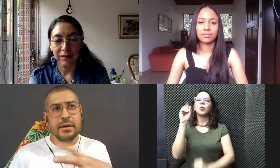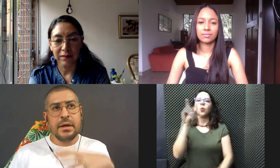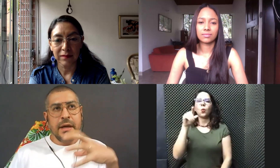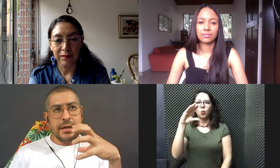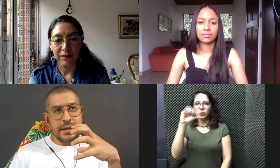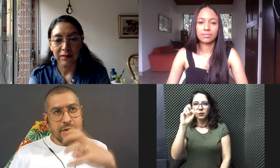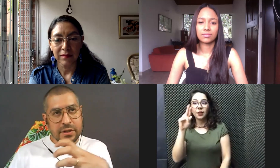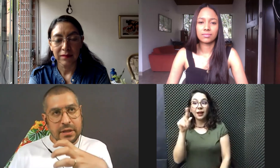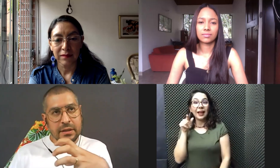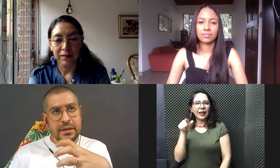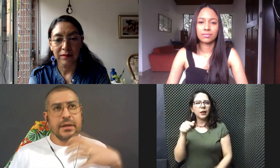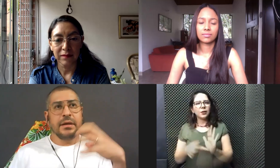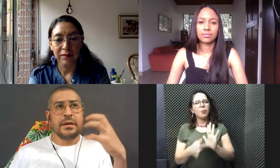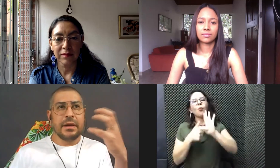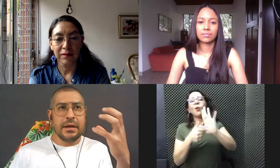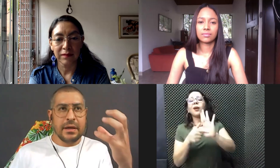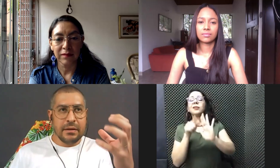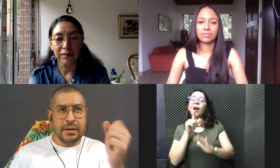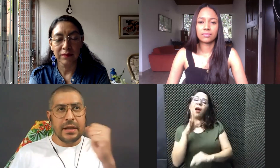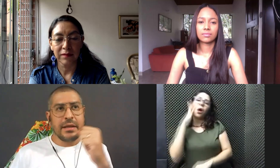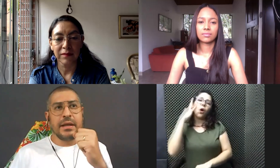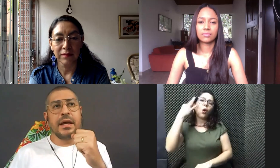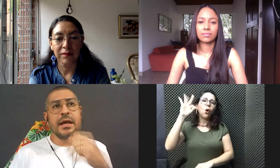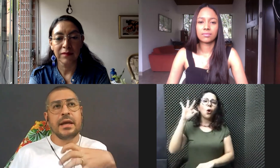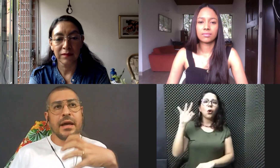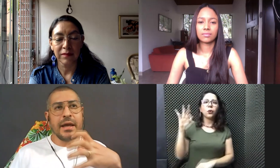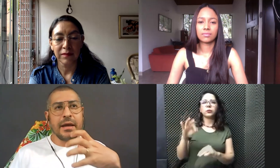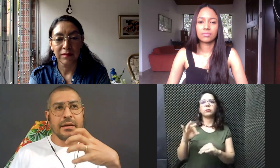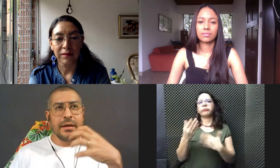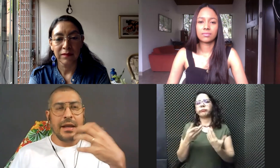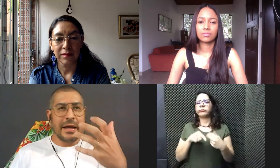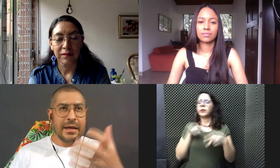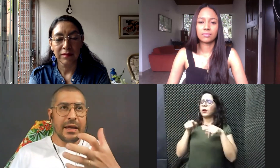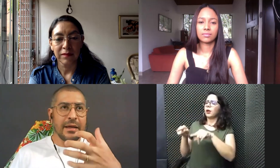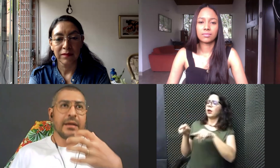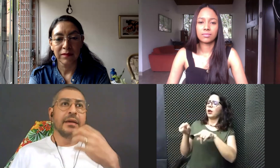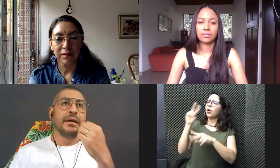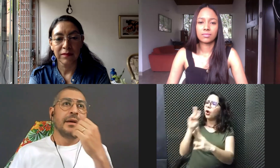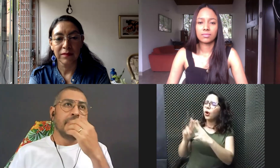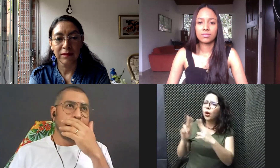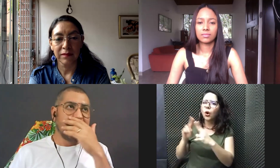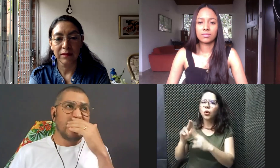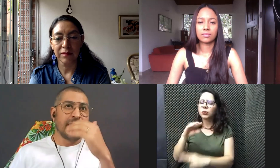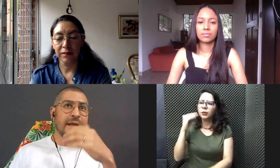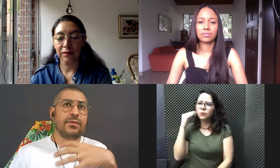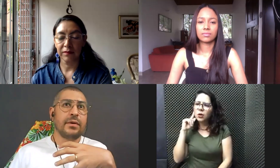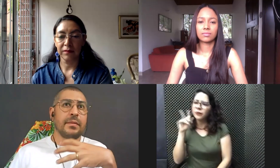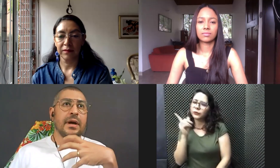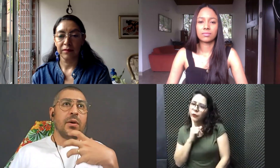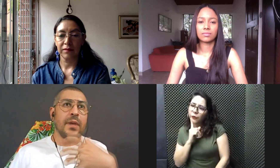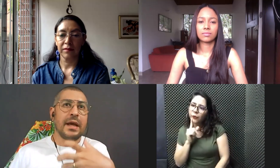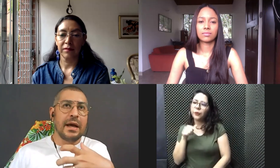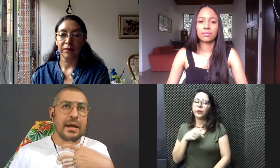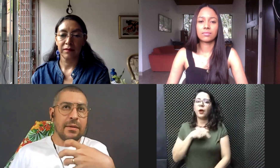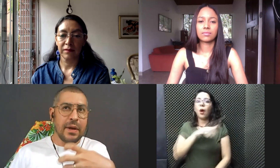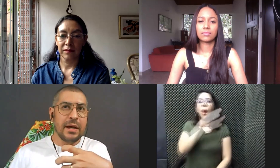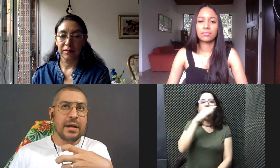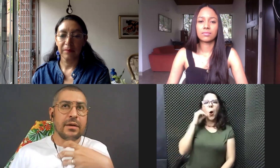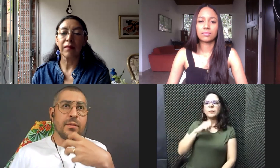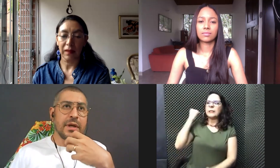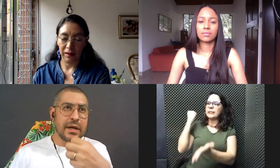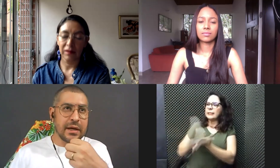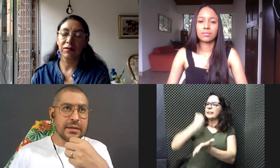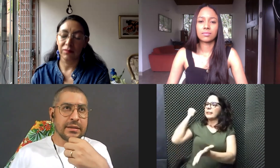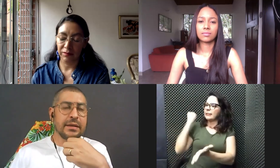¿cierto? Es el oyente que la tiene a él la quiere desde cierta forma obligar a hablar,